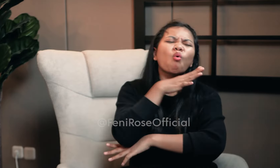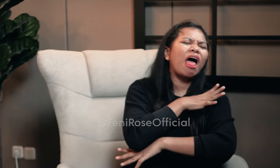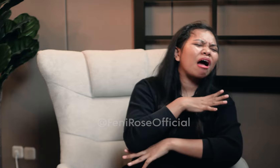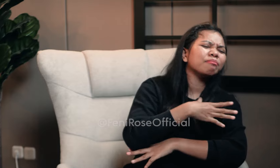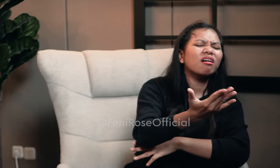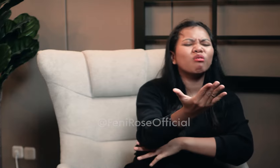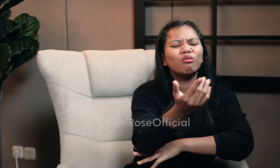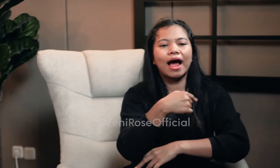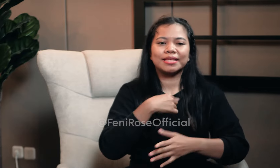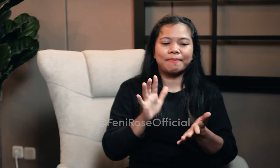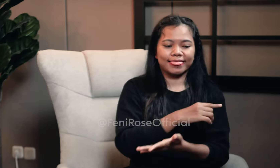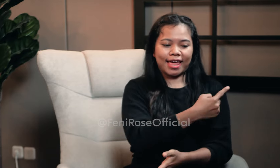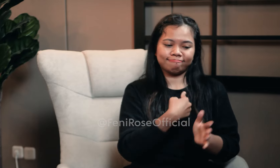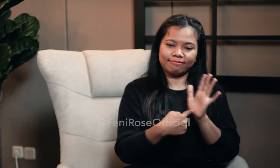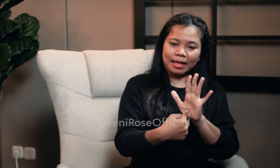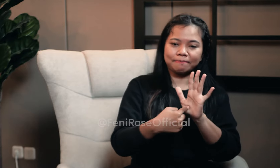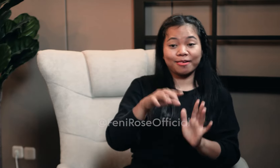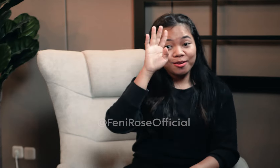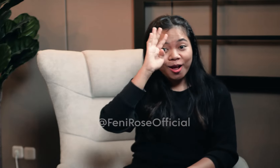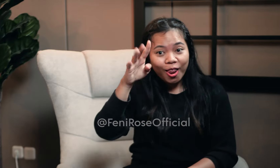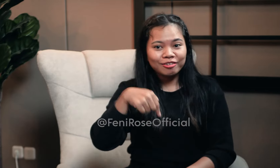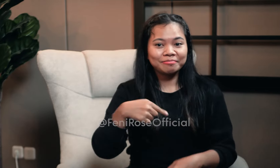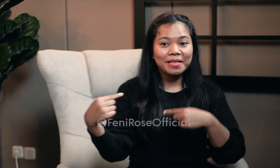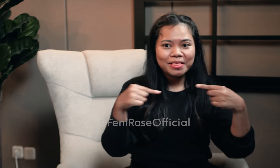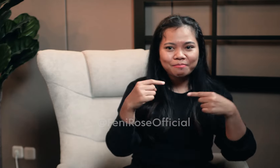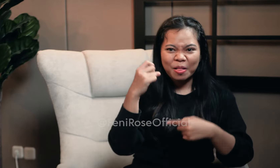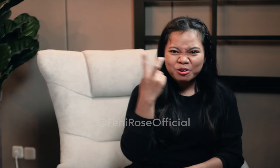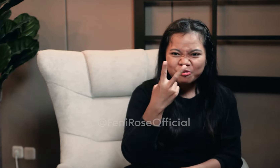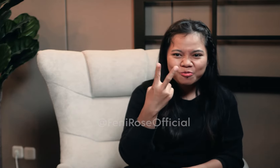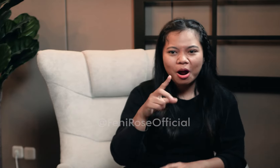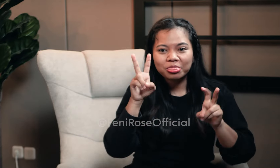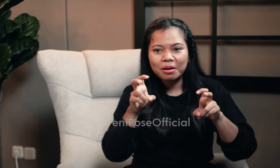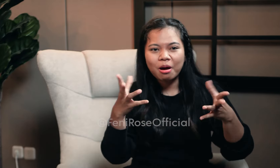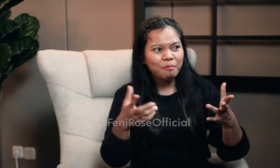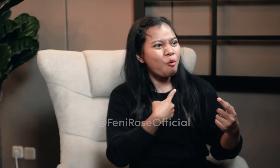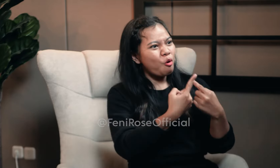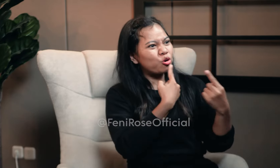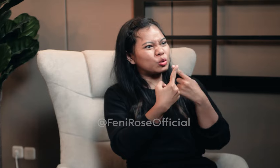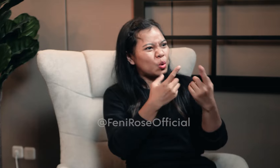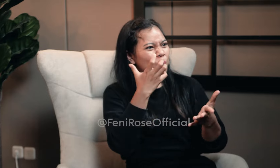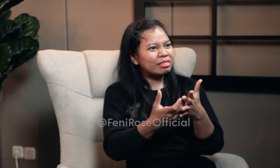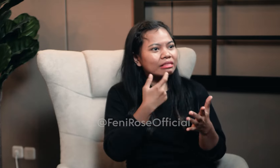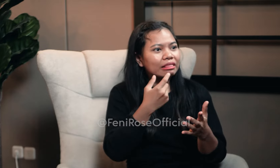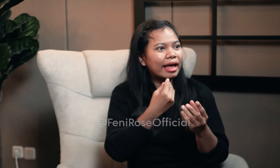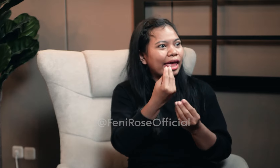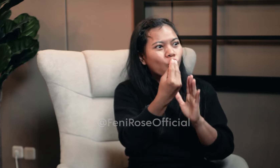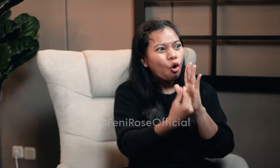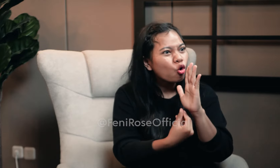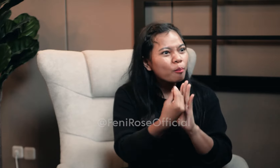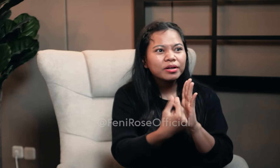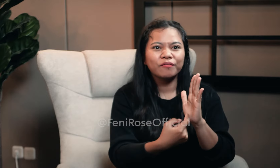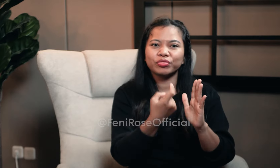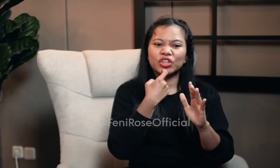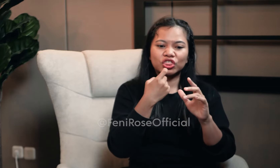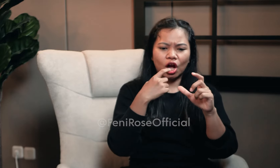kayak gitu nah Siti tuh bilang kesempatan teman-teman tuli buat debat ketiga Siti